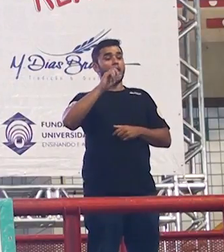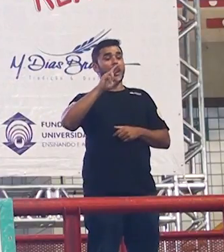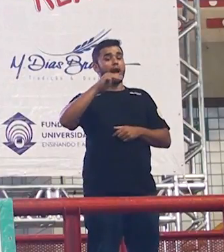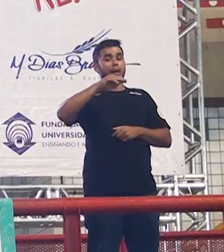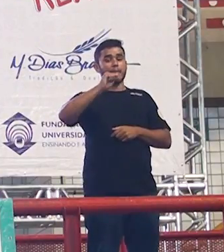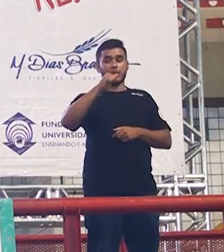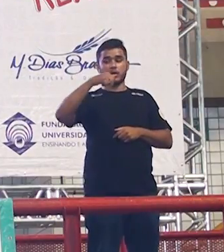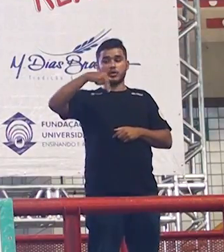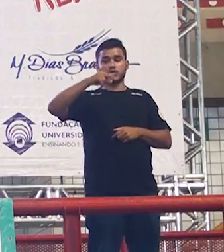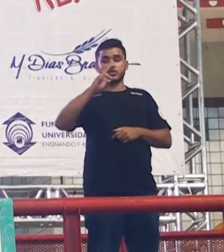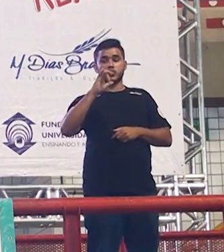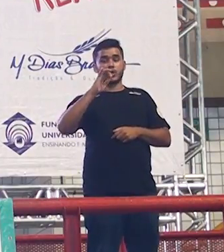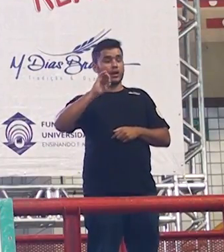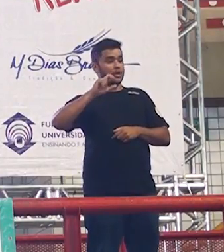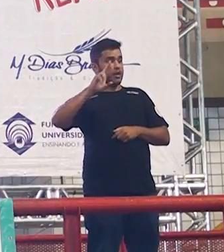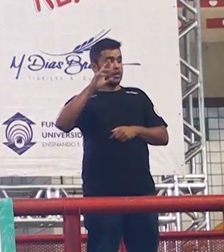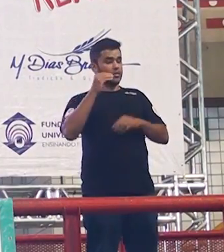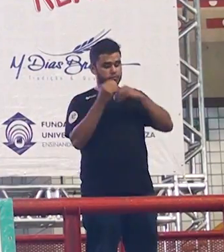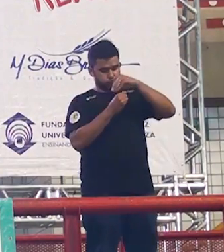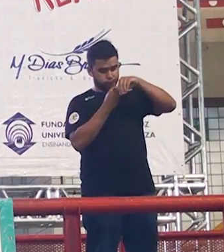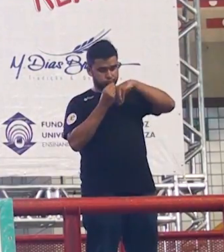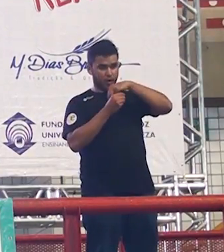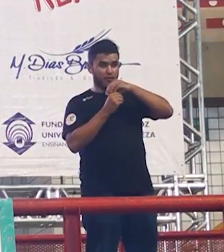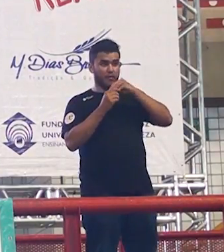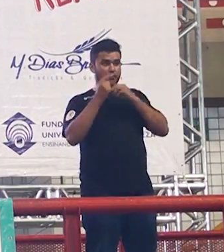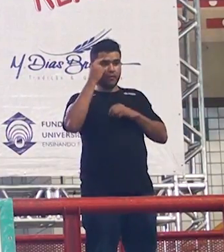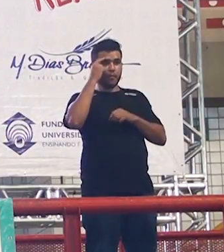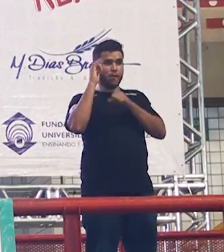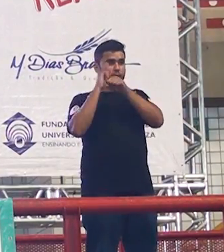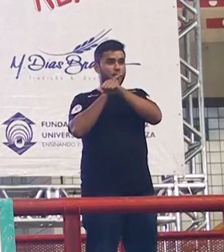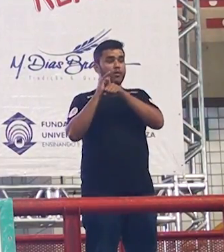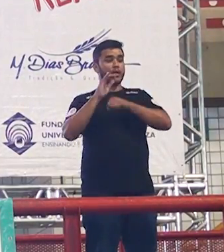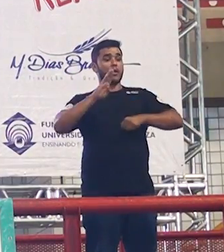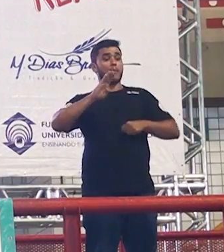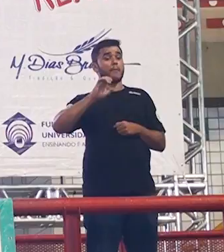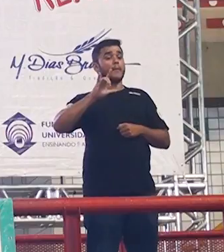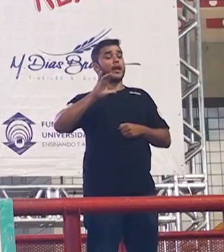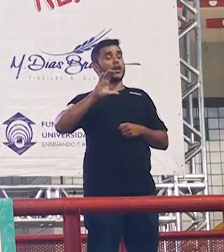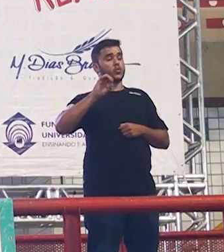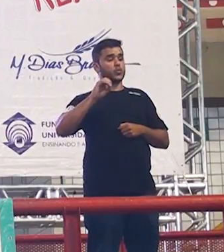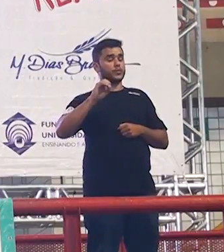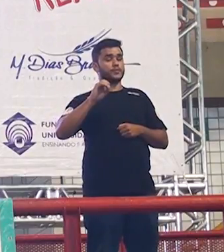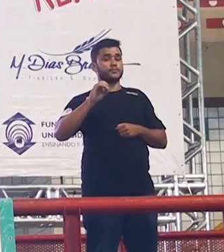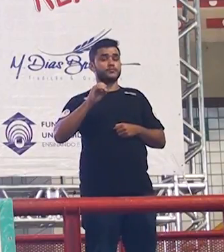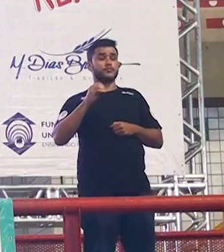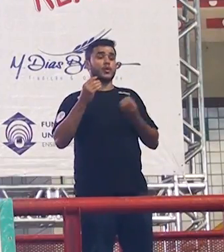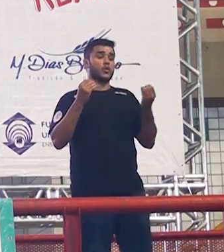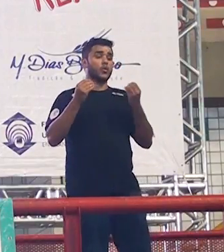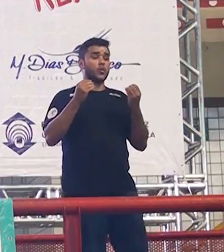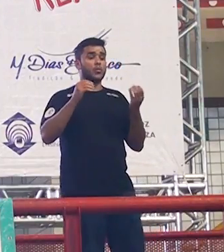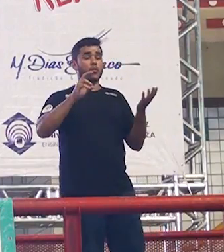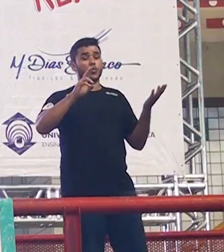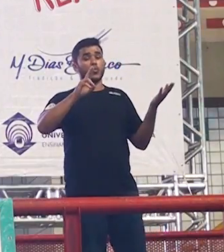Companheiros, quando a gente fala em urânio, energia nuclear e guerras, a gente lembra de quê?